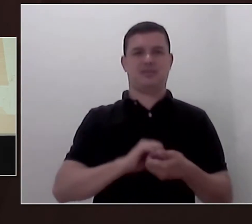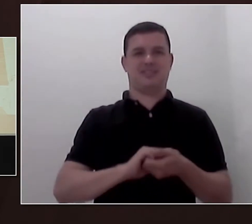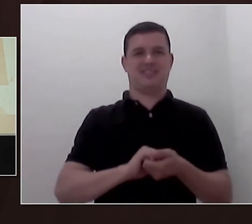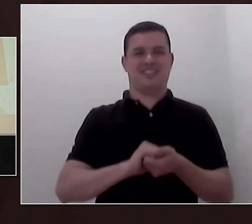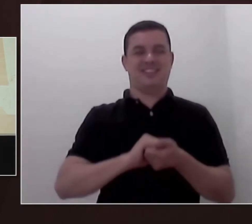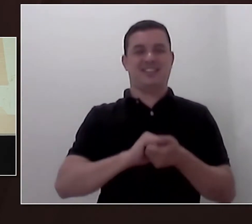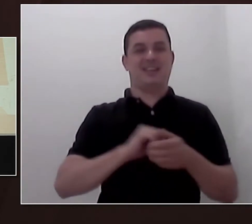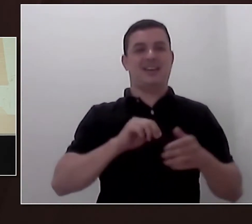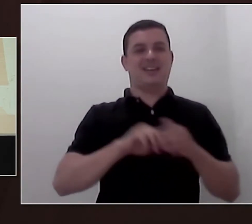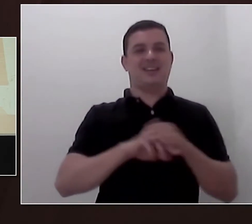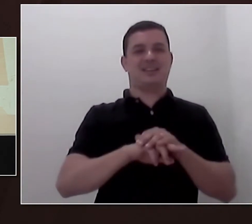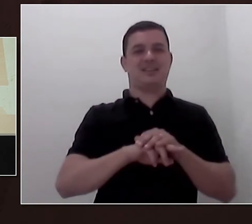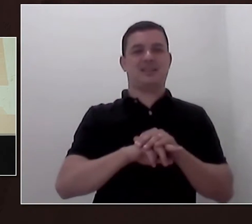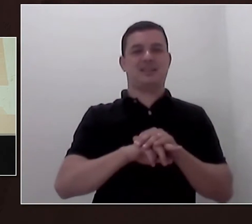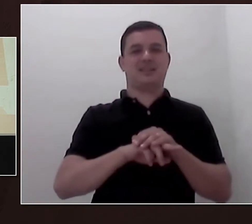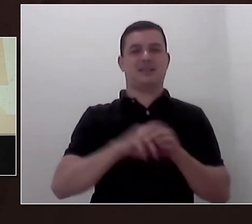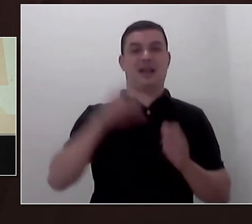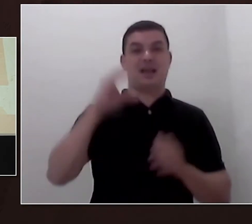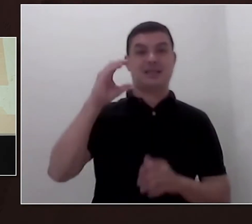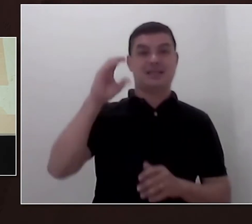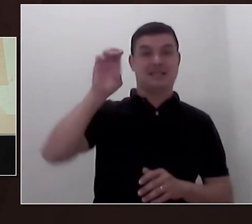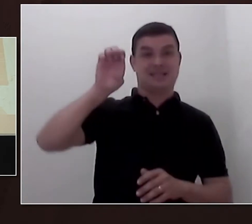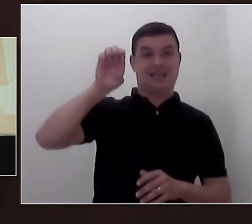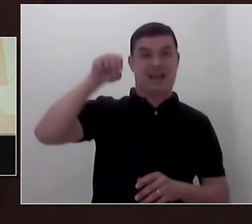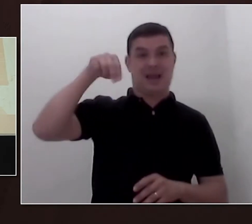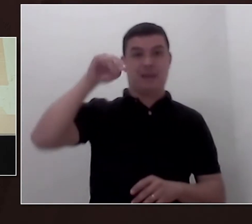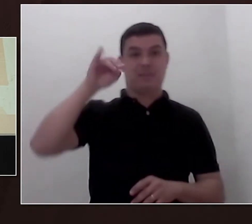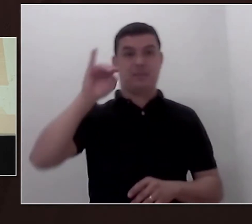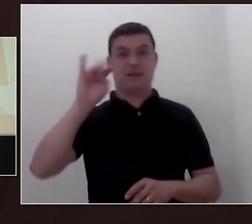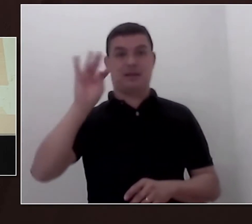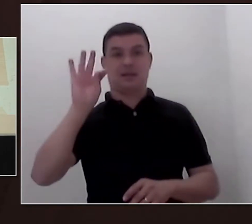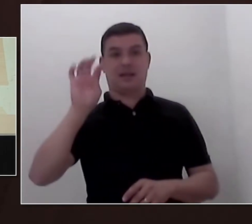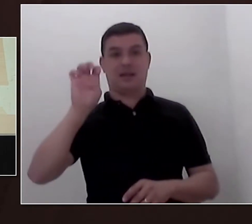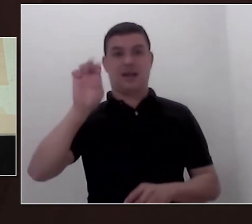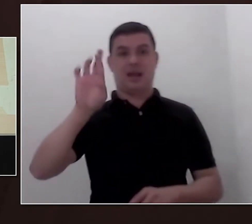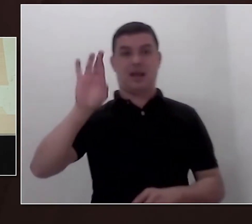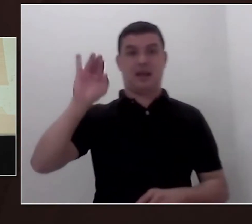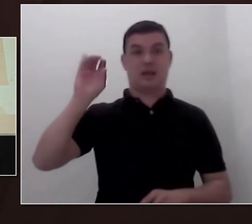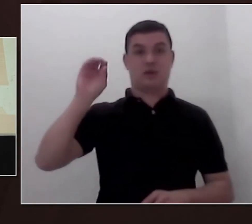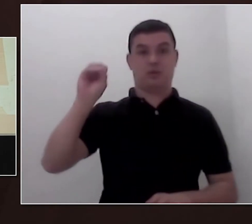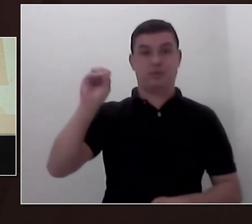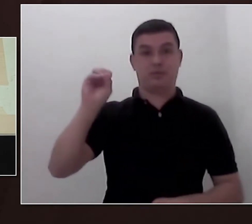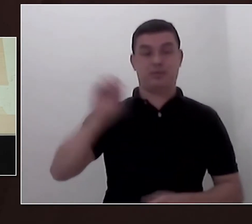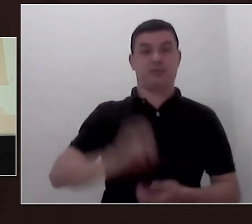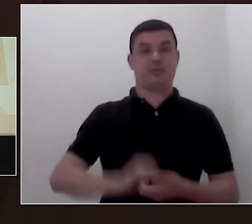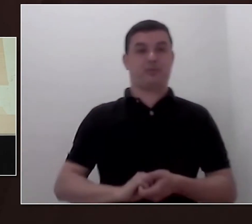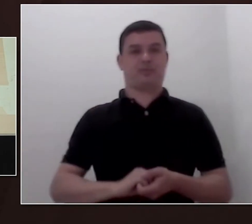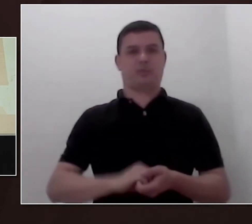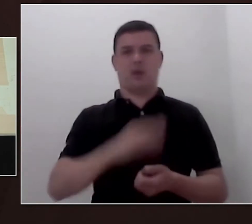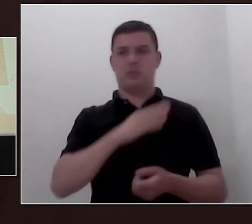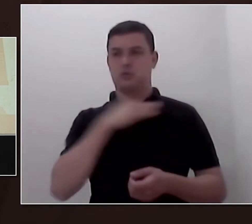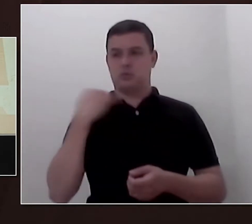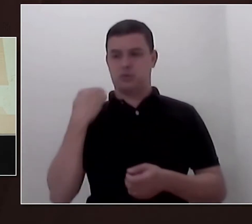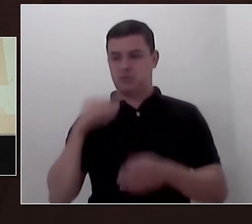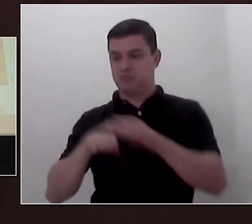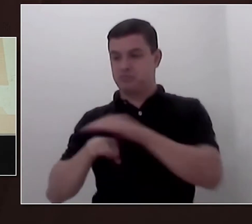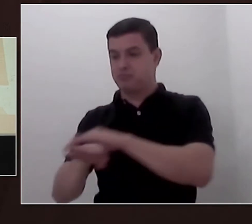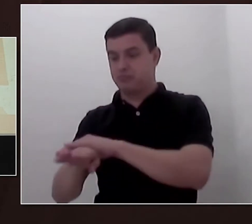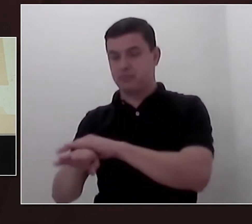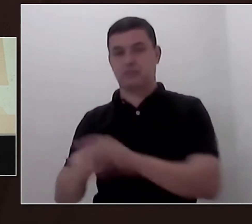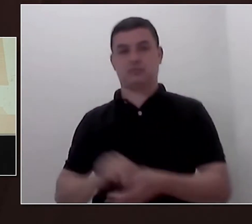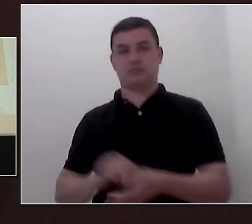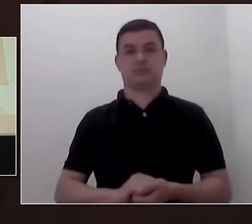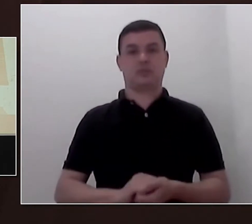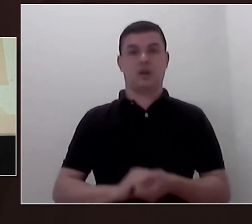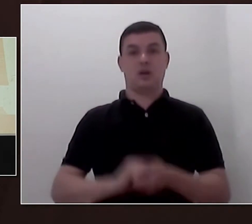tinham prédio público, eles não tinham prédio, né? Então, mal as novas igrejas eram construídas e